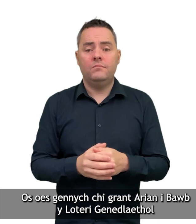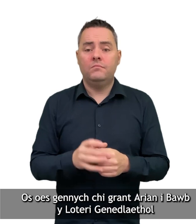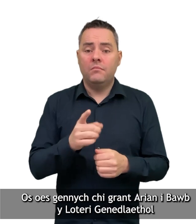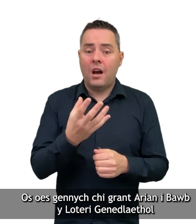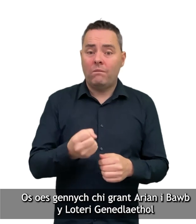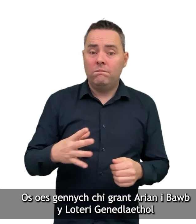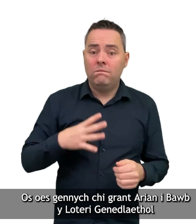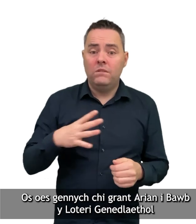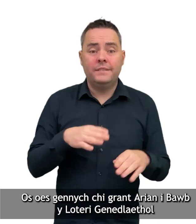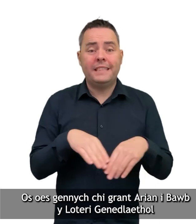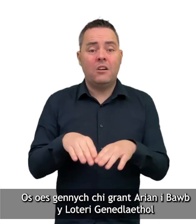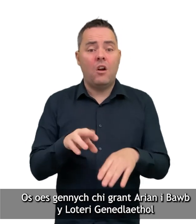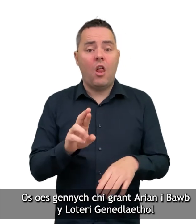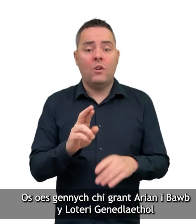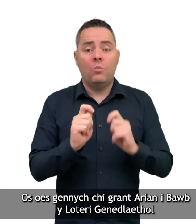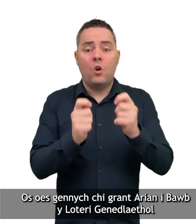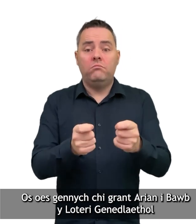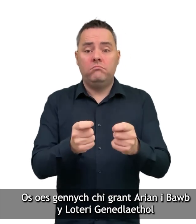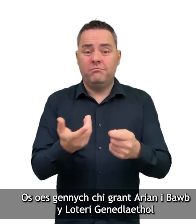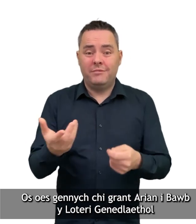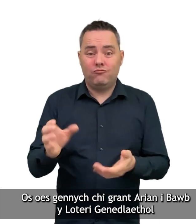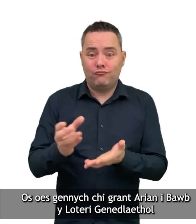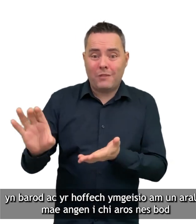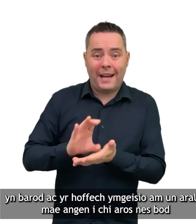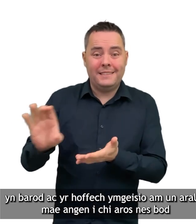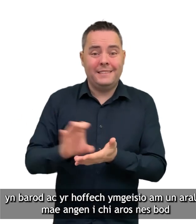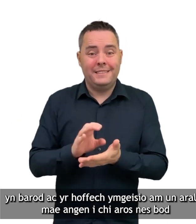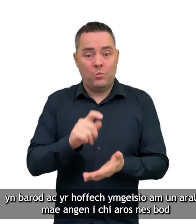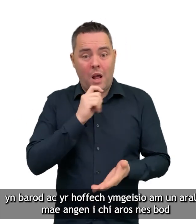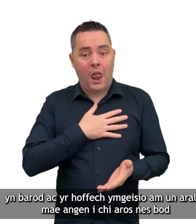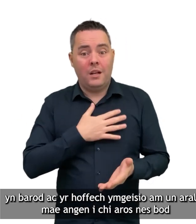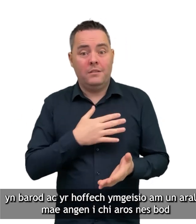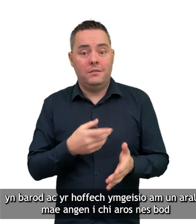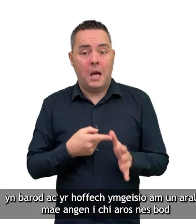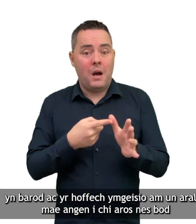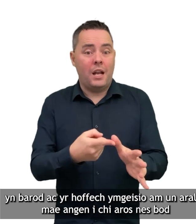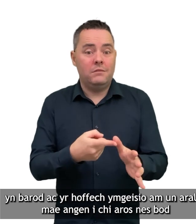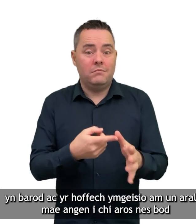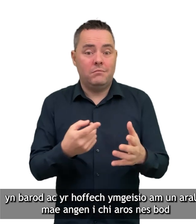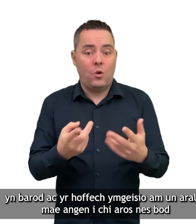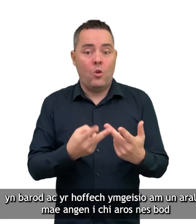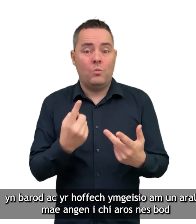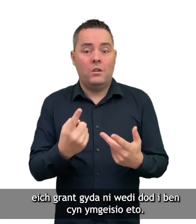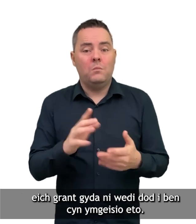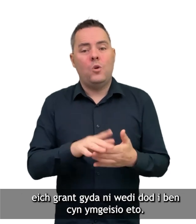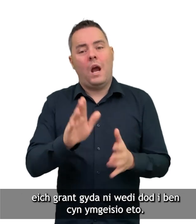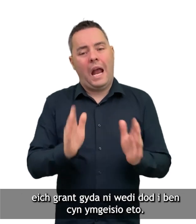Os oes eisoes gennych chi grant arian i bawb y Loteri Genedlaethol a'ch bod am ymgeisio am un arall, mae angen i chi aros nes bod eich grant gyda ni